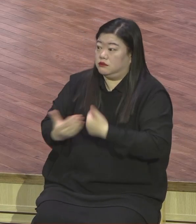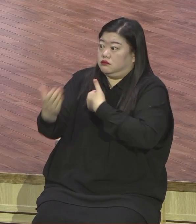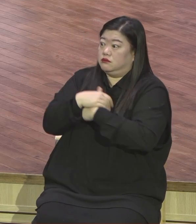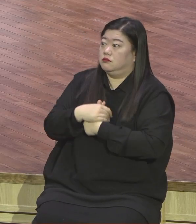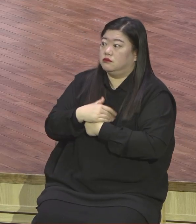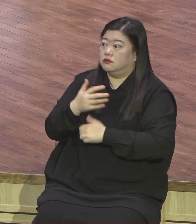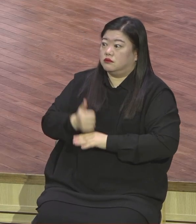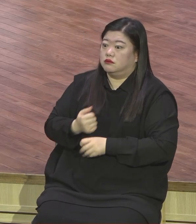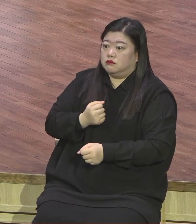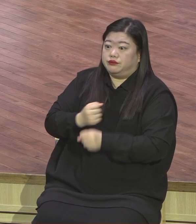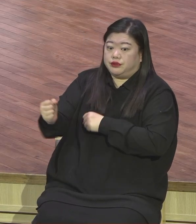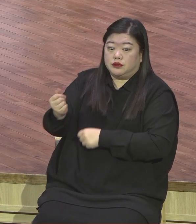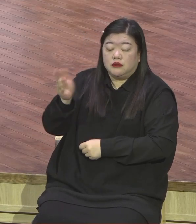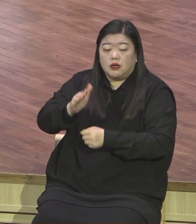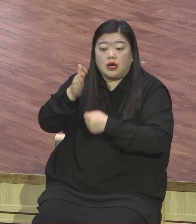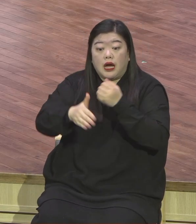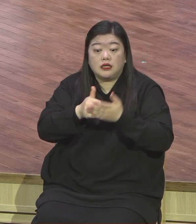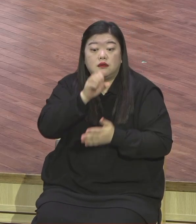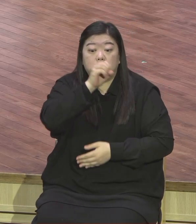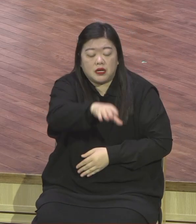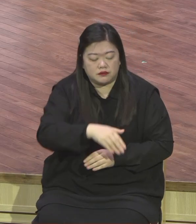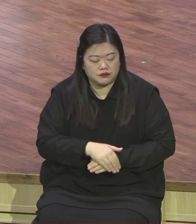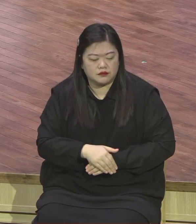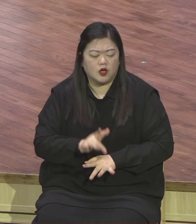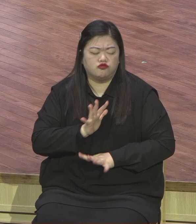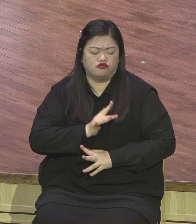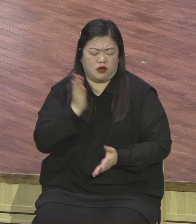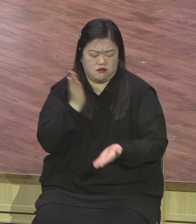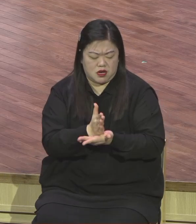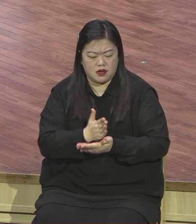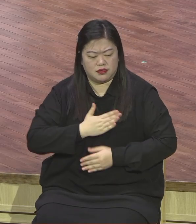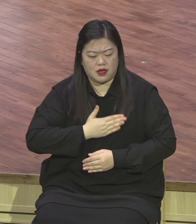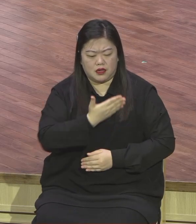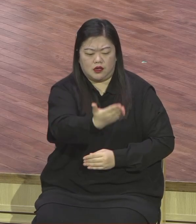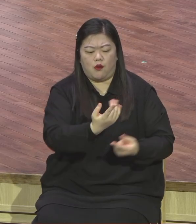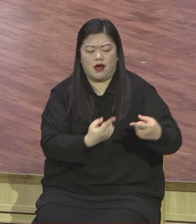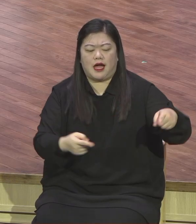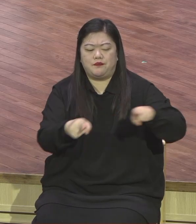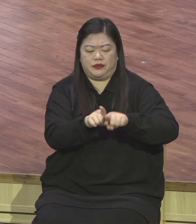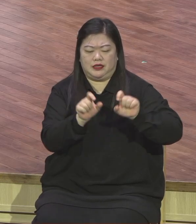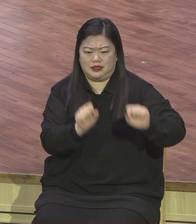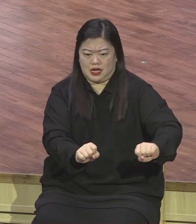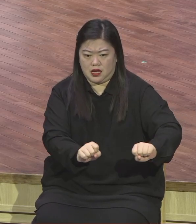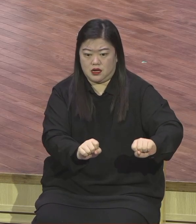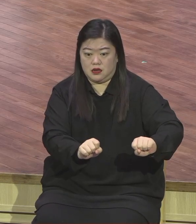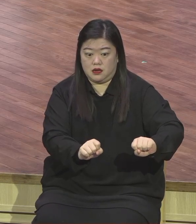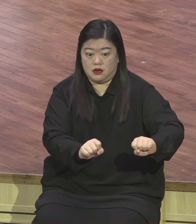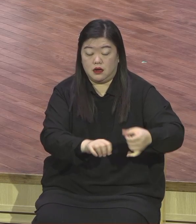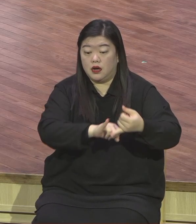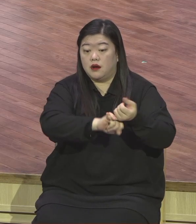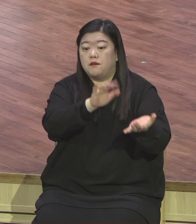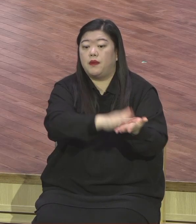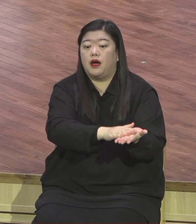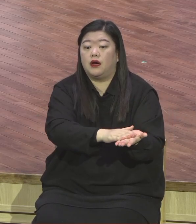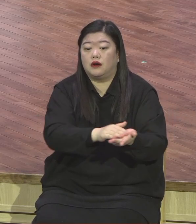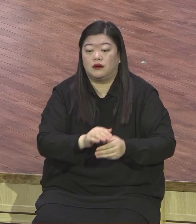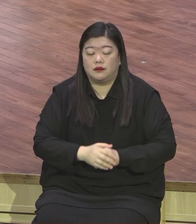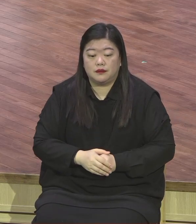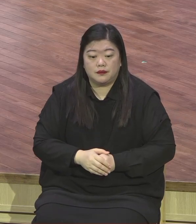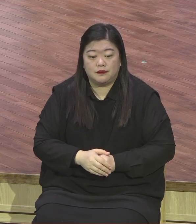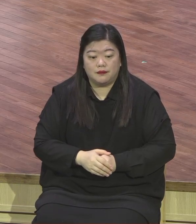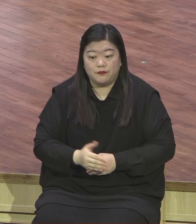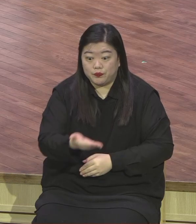하나님께서 요소에게 뭐라고 하셨어요 내가 너와 함께하겠다 함께의 축복 직분을 맡으면요